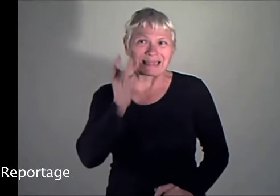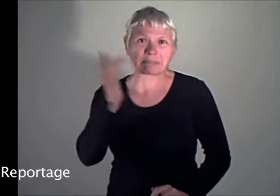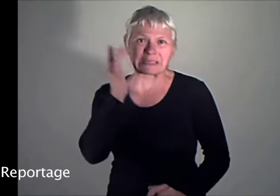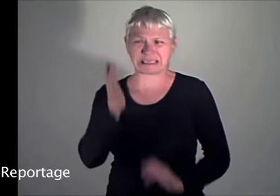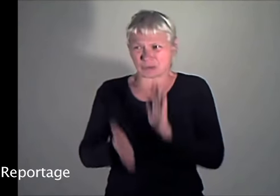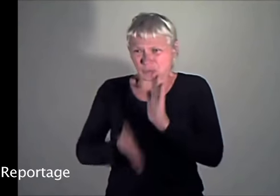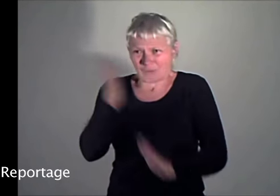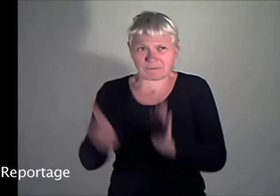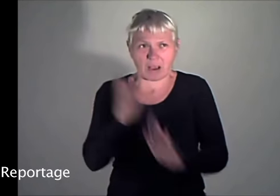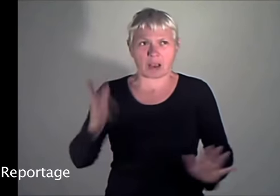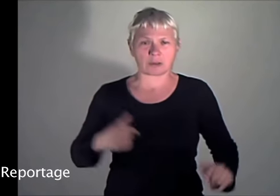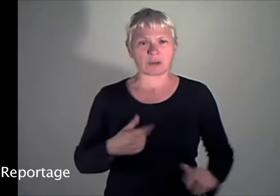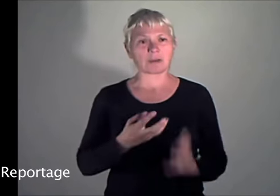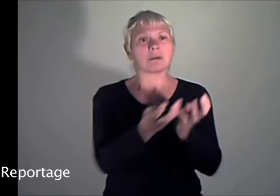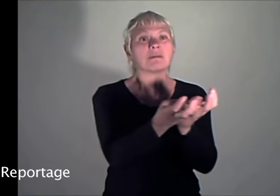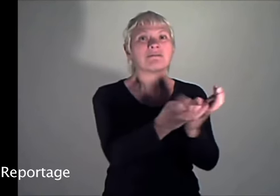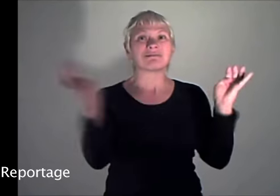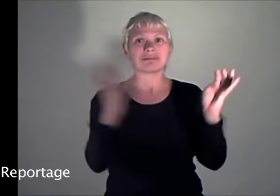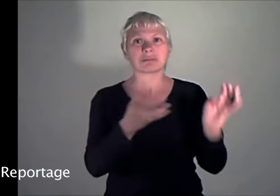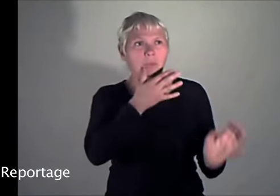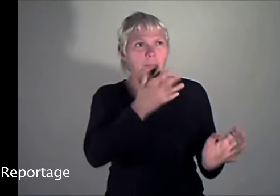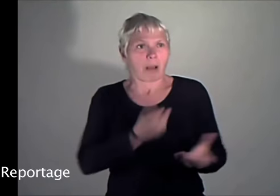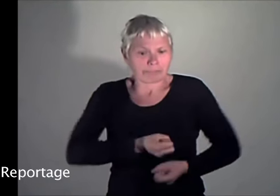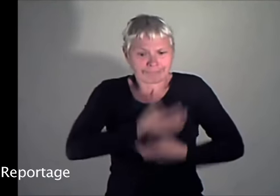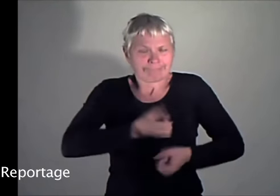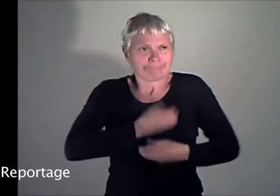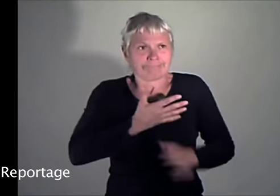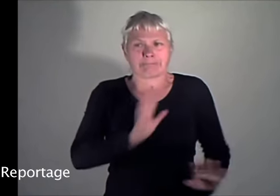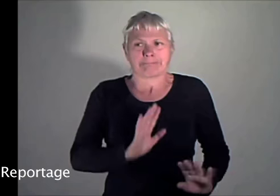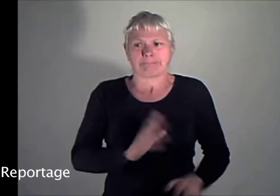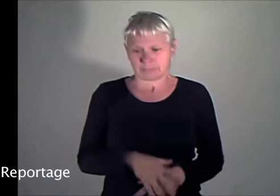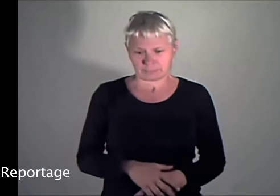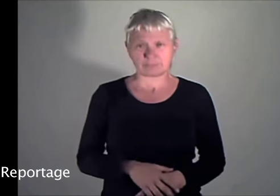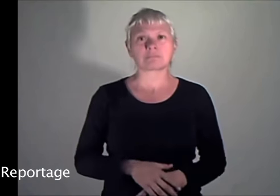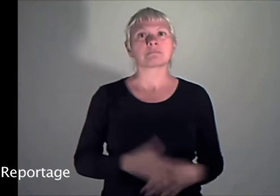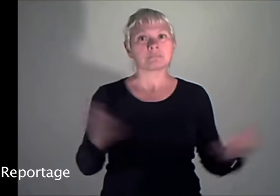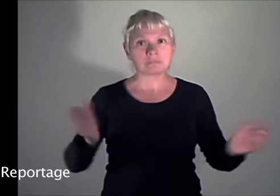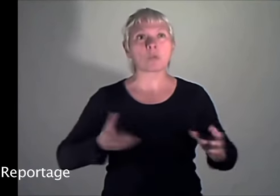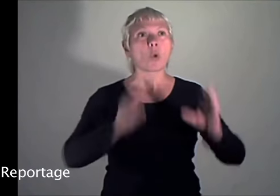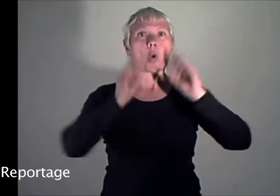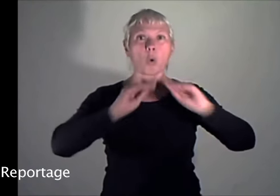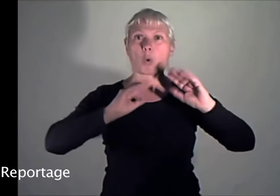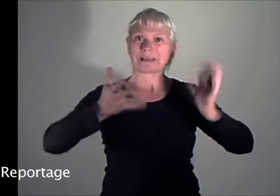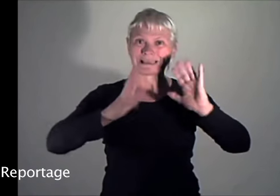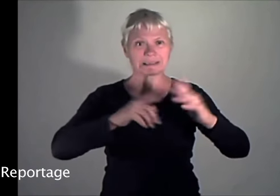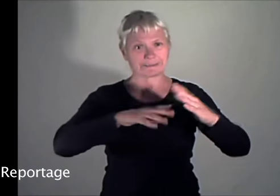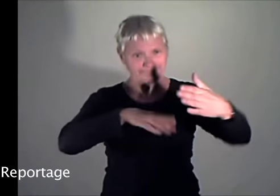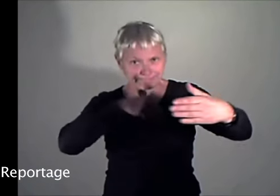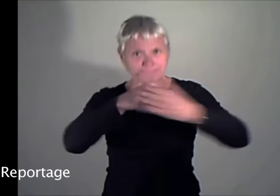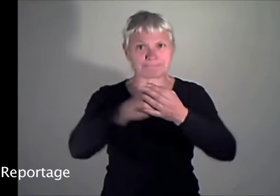était extrêmement timide et sauvage, que je n'osais pas m'exprimer devant les gens. Et en fait, rien que de participer à un cours de